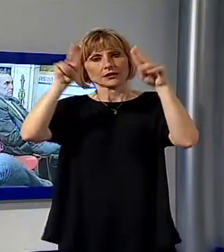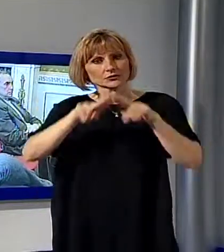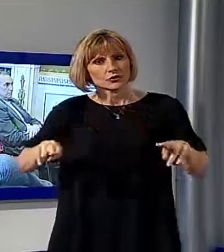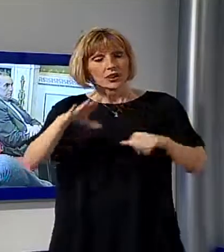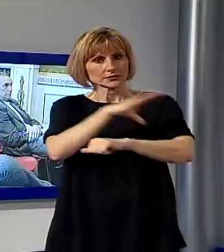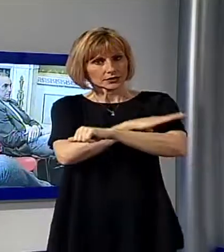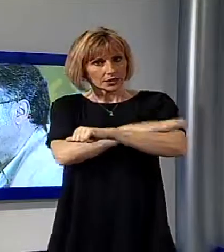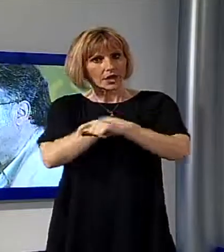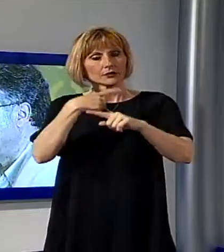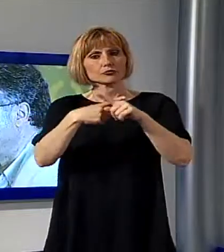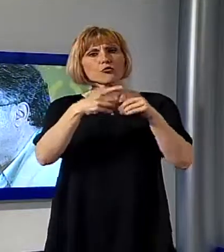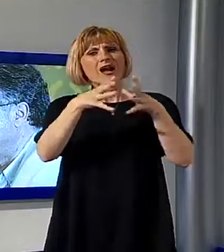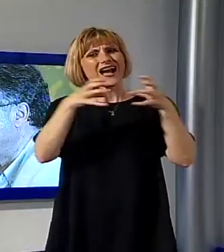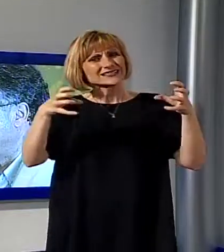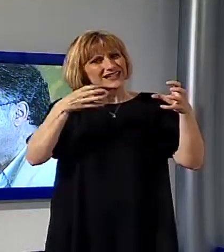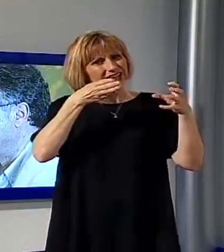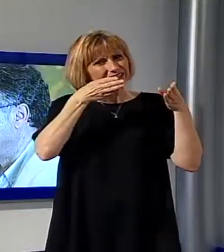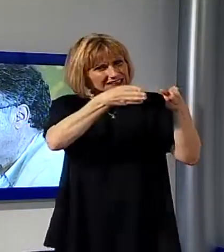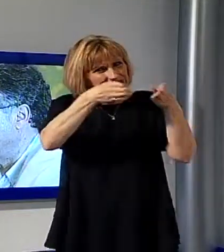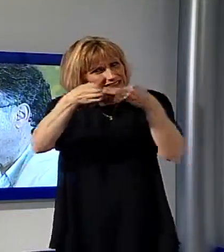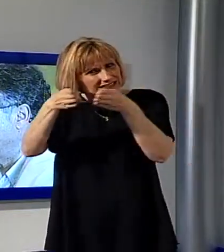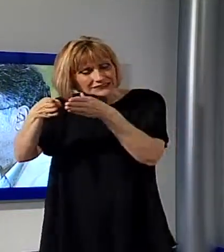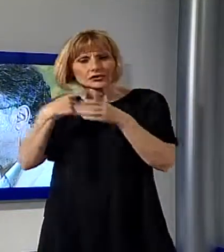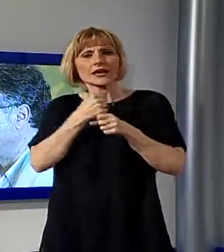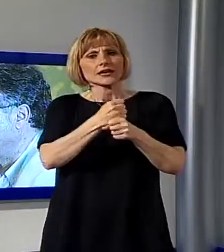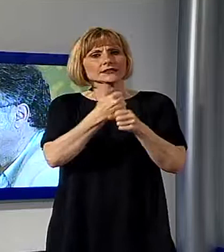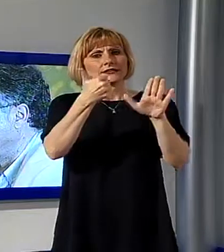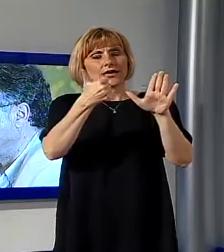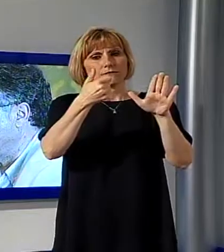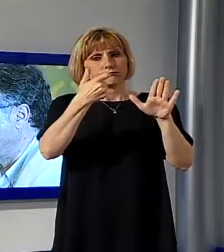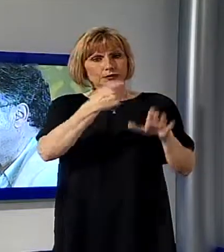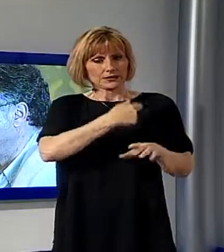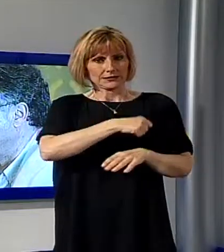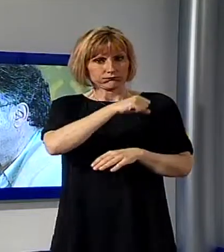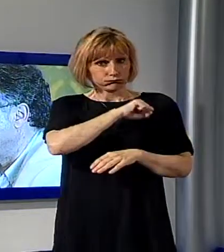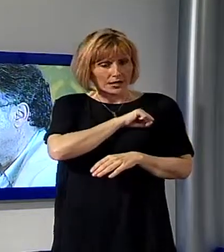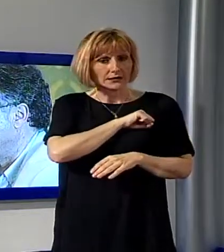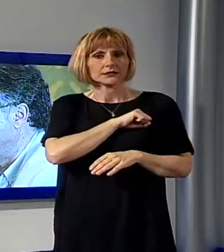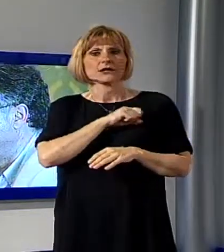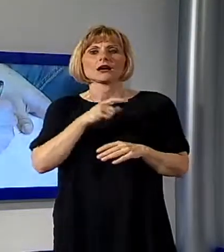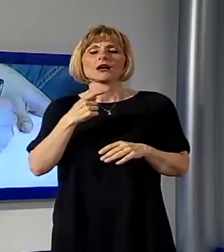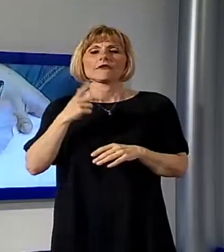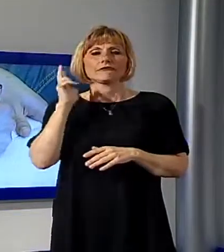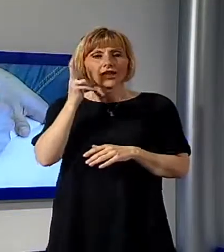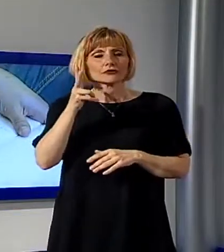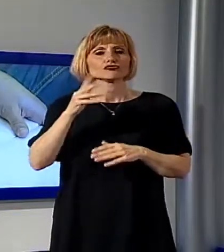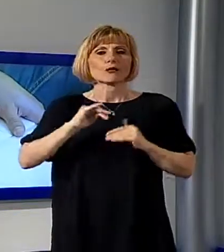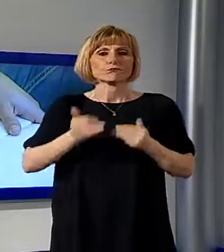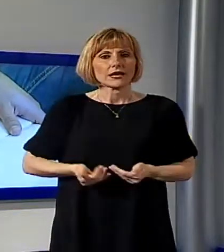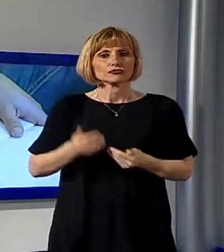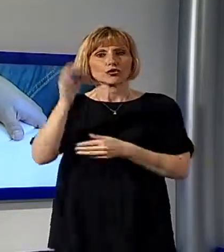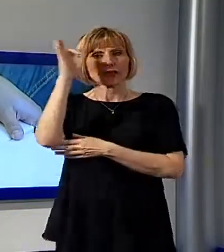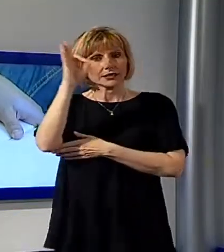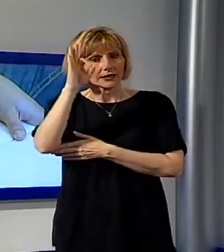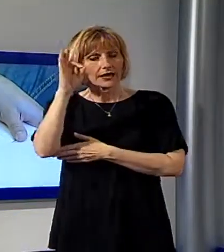diverse aziende Sofidel. Ci sono rappresentanti di 6 paesi europei: Spagna, Francia, Belgio, Inghilterra, Svezia, Germania